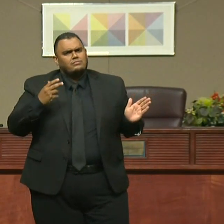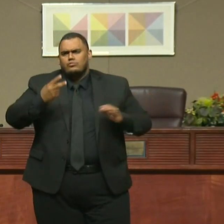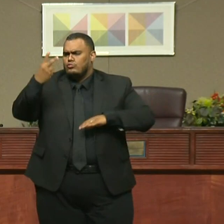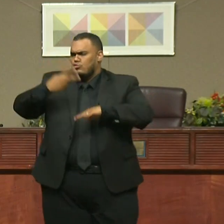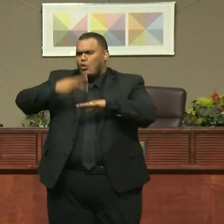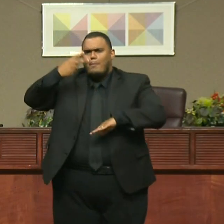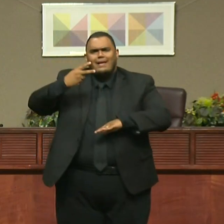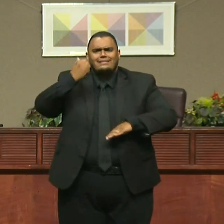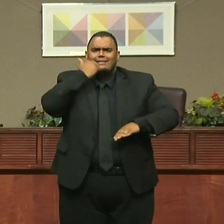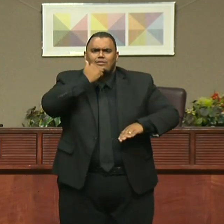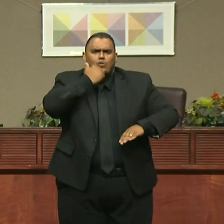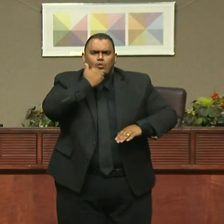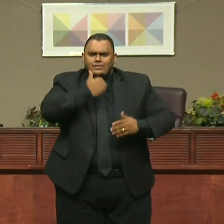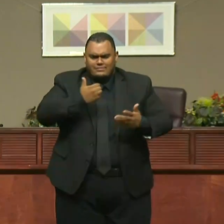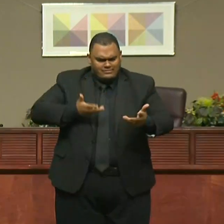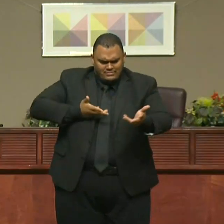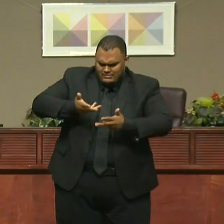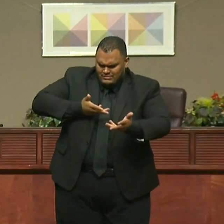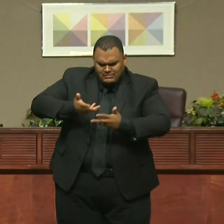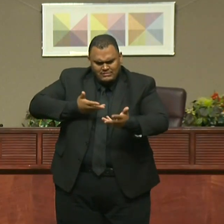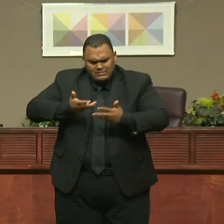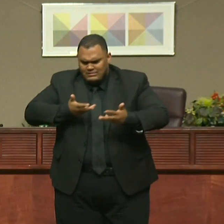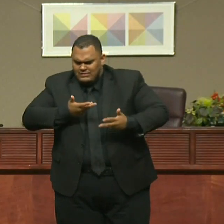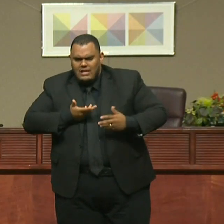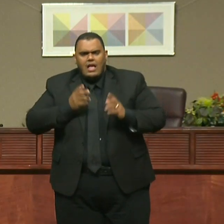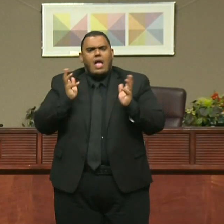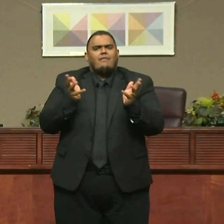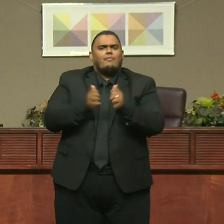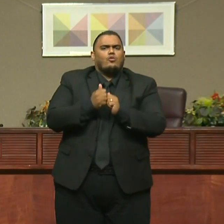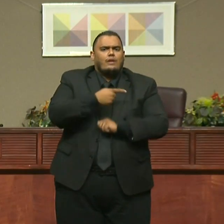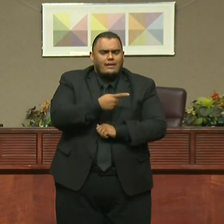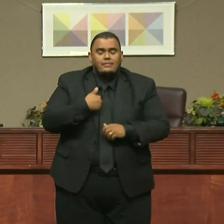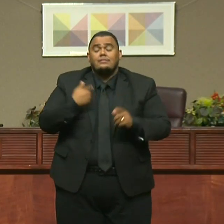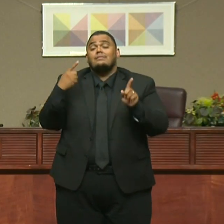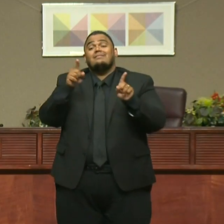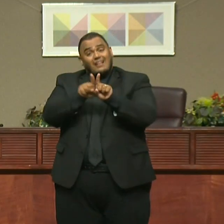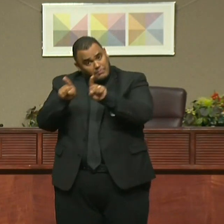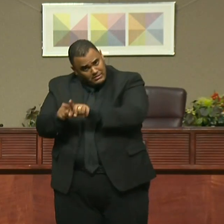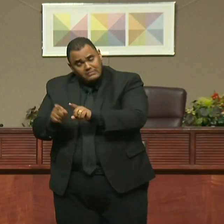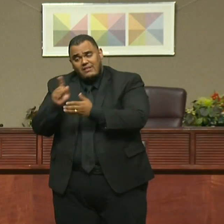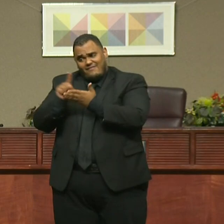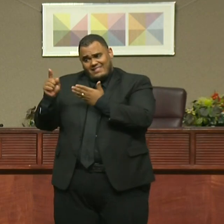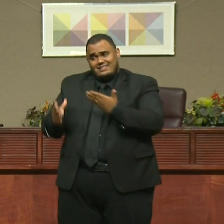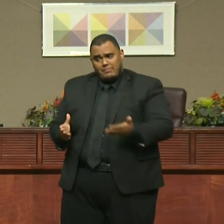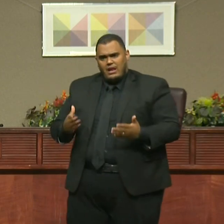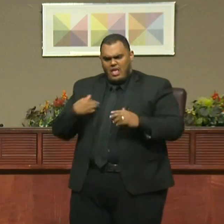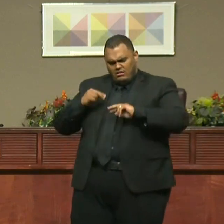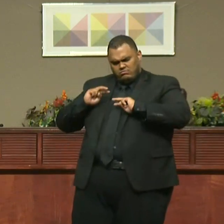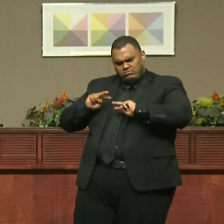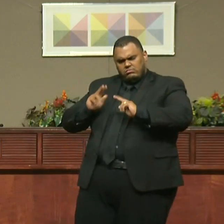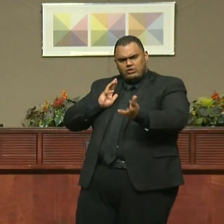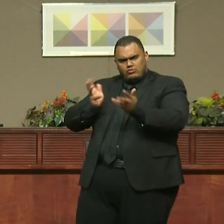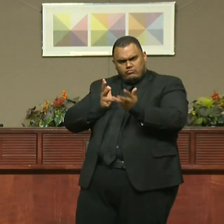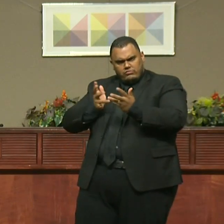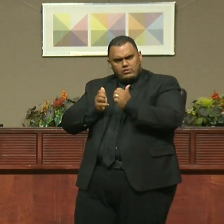Y tenemos una comunicación muy abierta con el sistema escolar. Incluso le donamos al sistema escolar 160,000